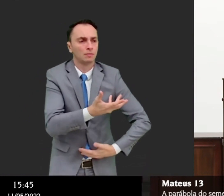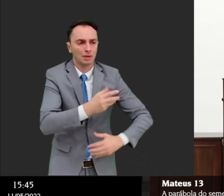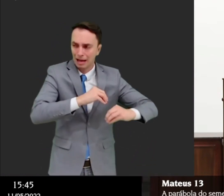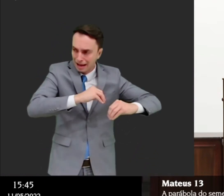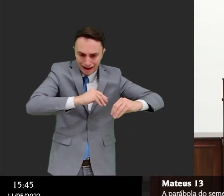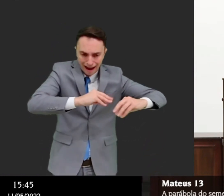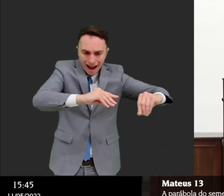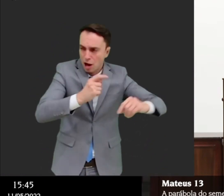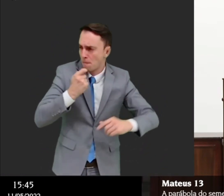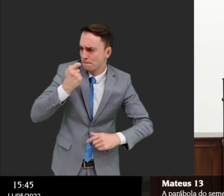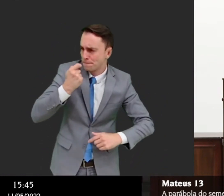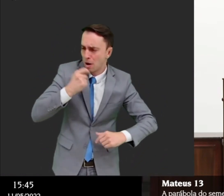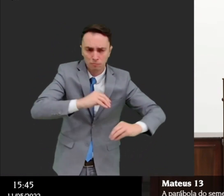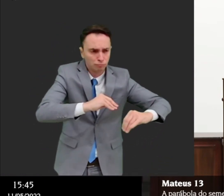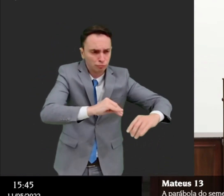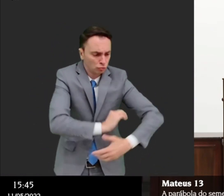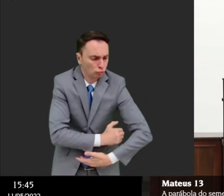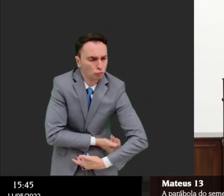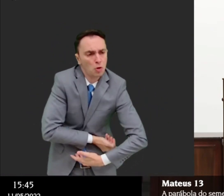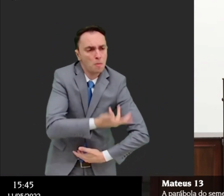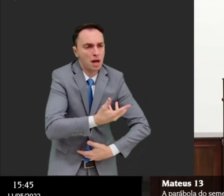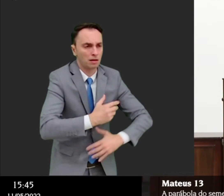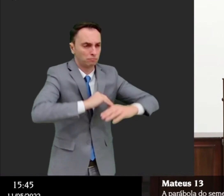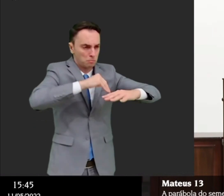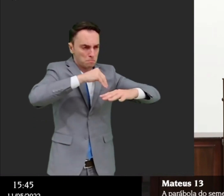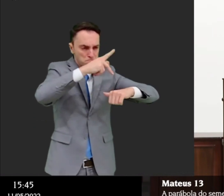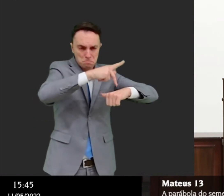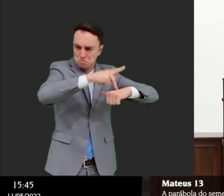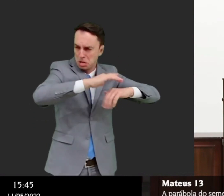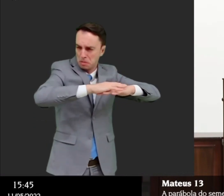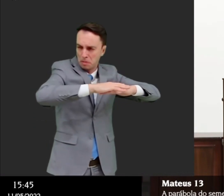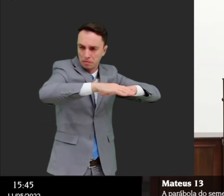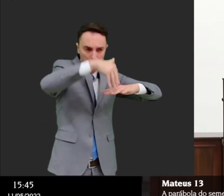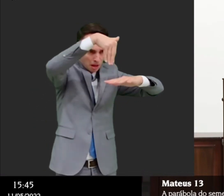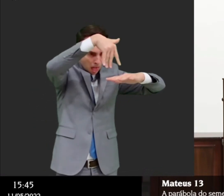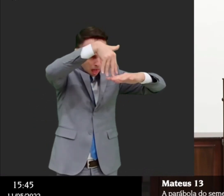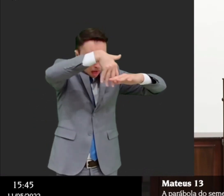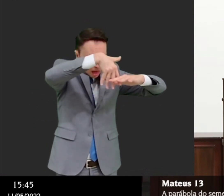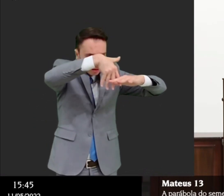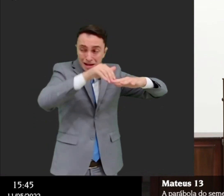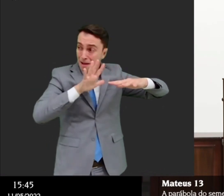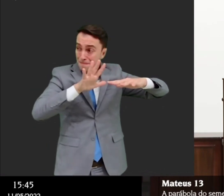terra bastante. E logo nasceu, mas não tinha